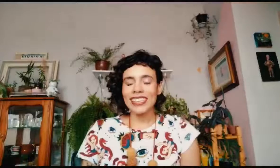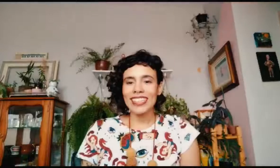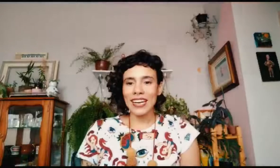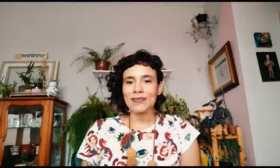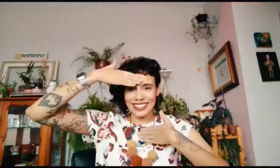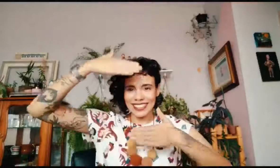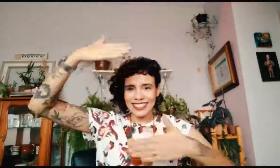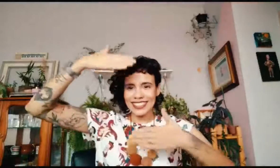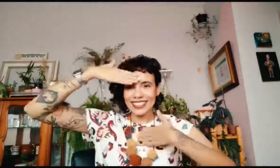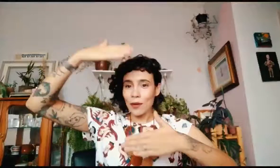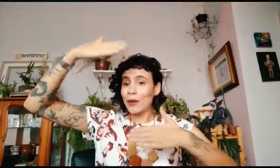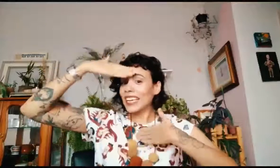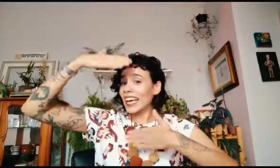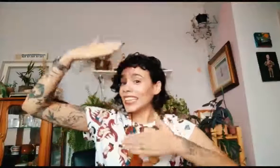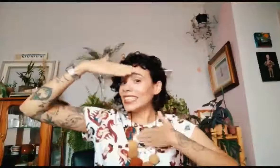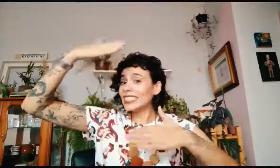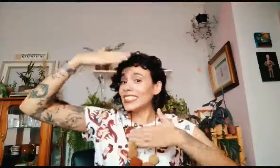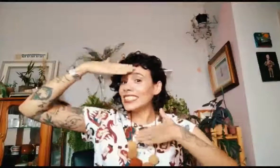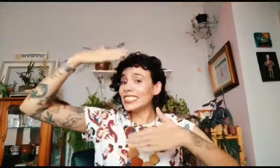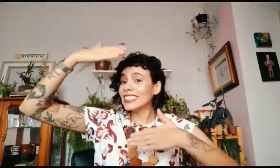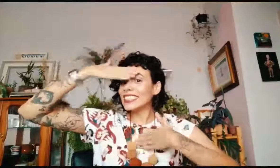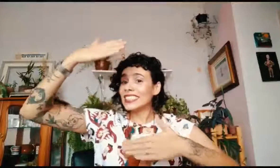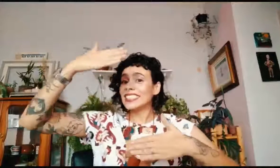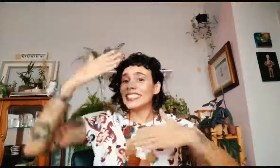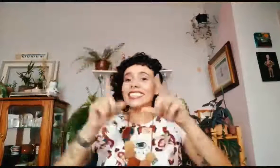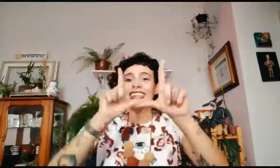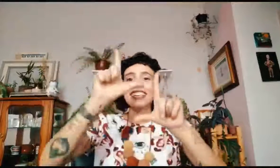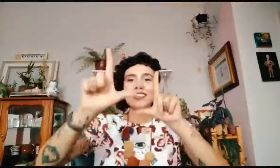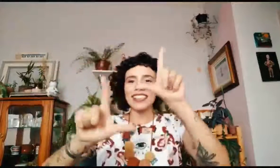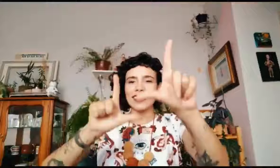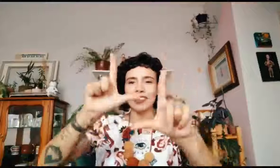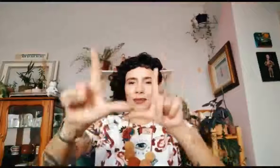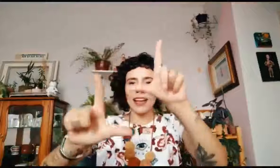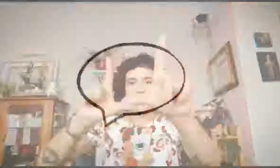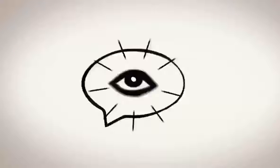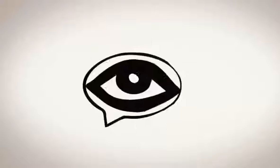ensinar. Obrigada. Esse é o sinal do Librário.